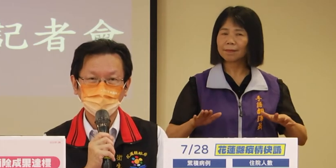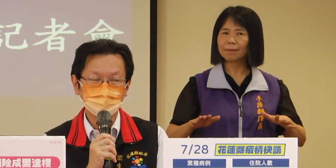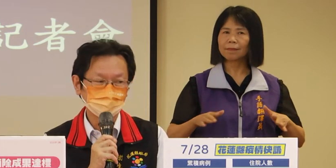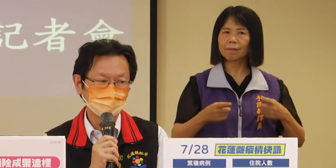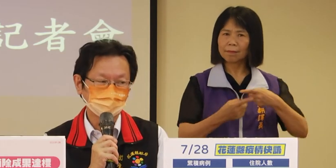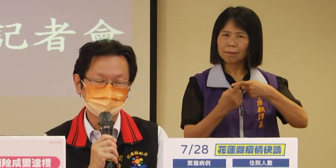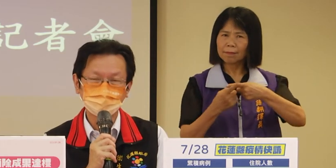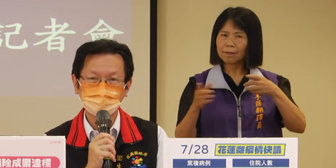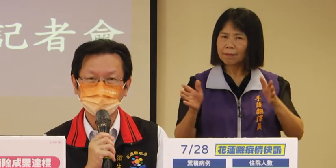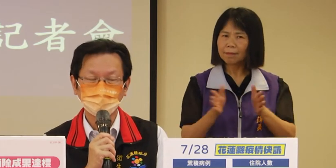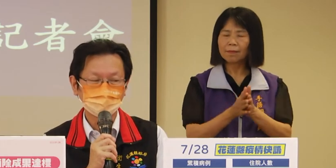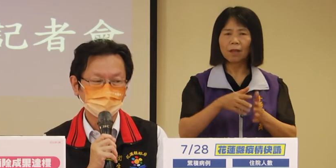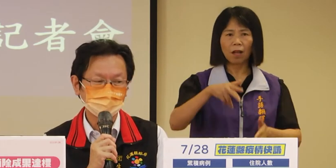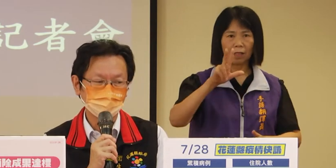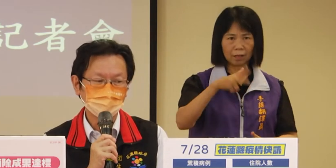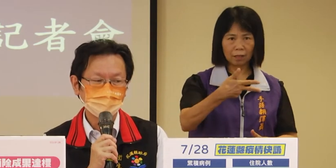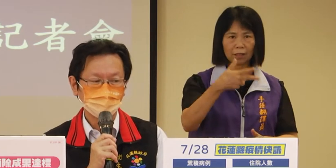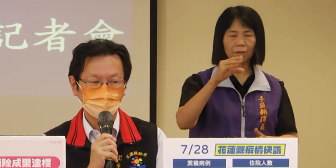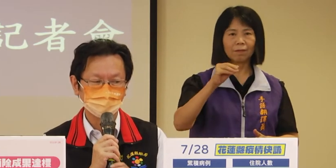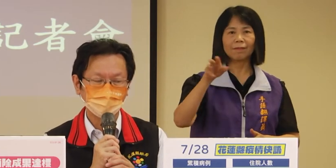的病例数总共是